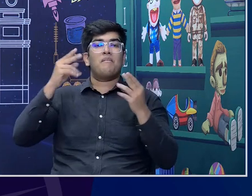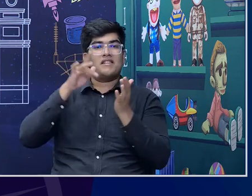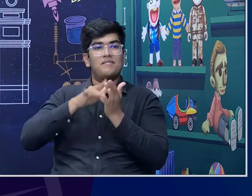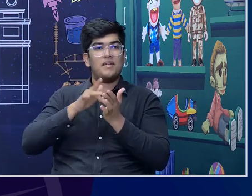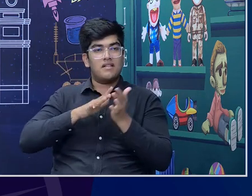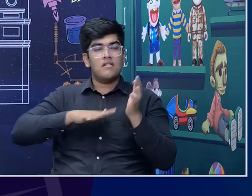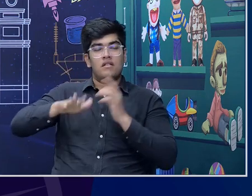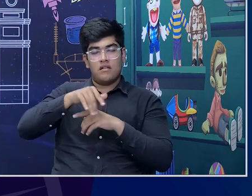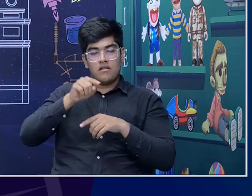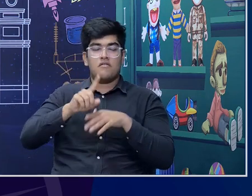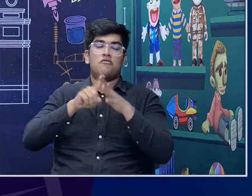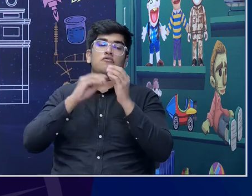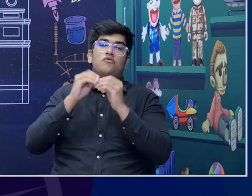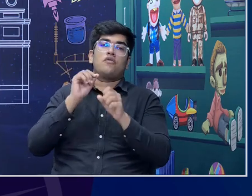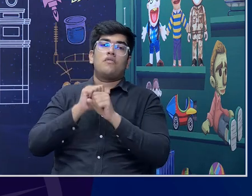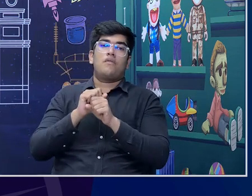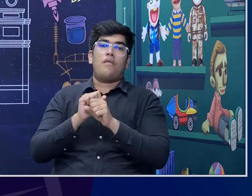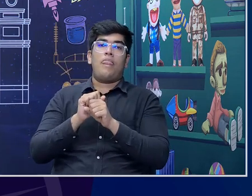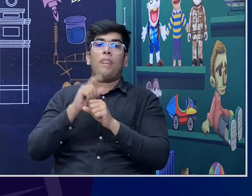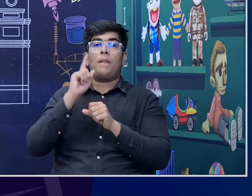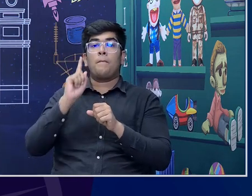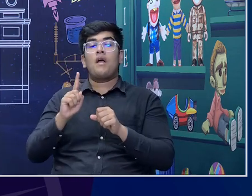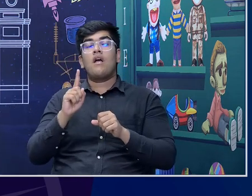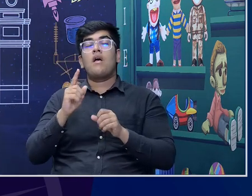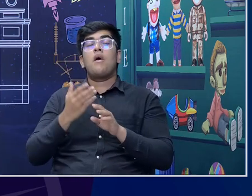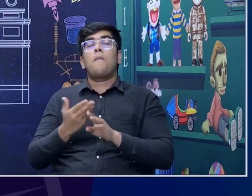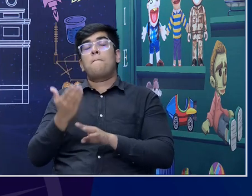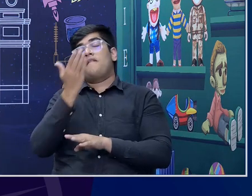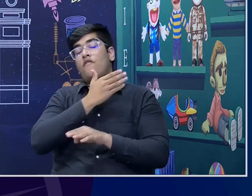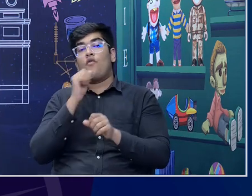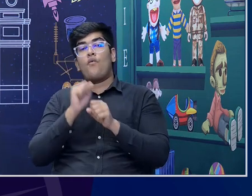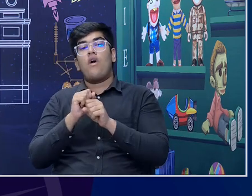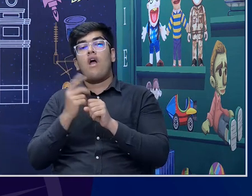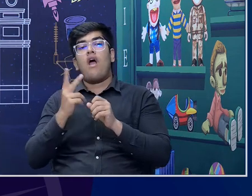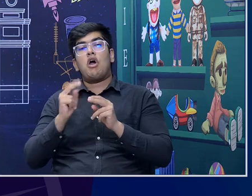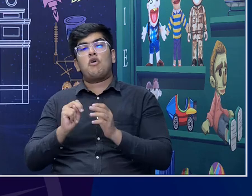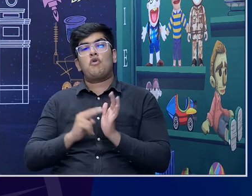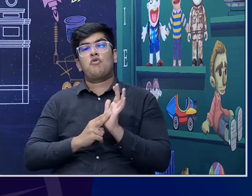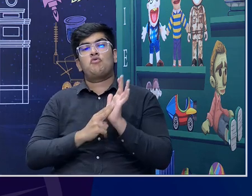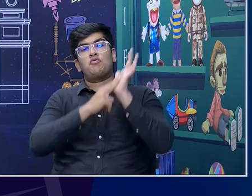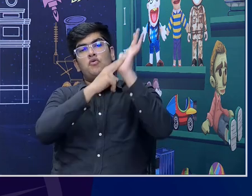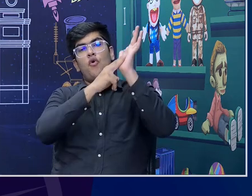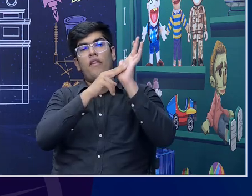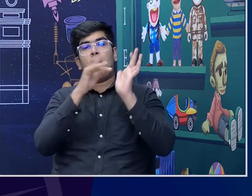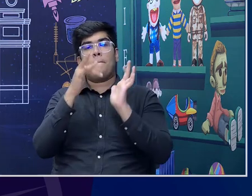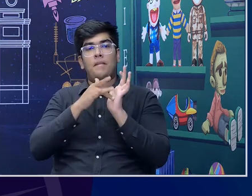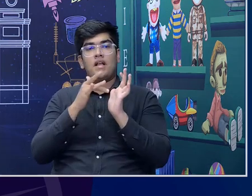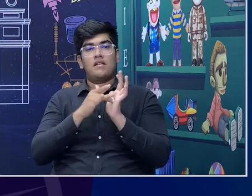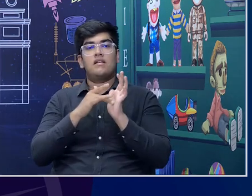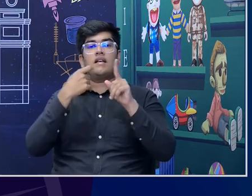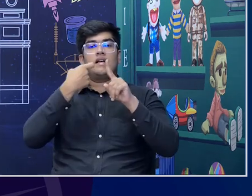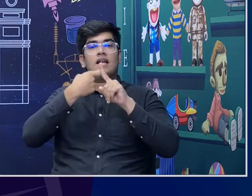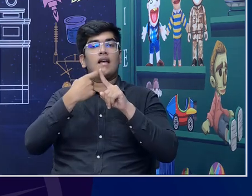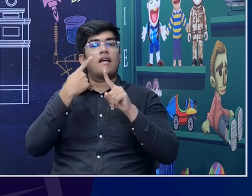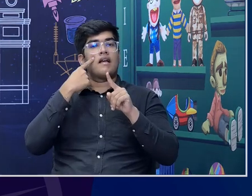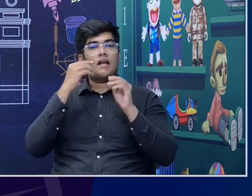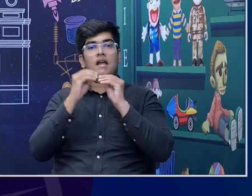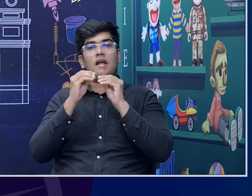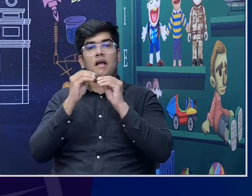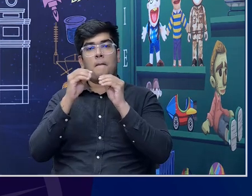करते थे हमारे लोहसपीती, जो एक जिला है, वहां के किबर गाओं में, तीन साल उन्होंने काम करा,